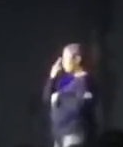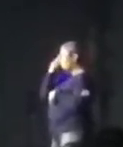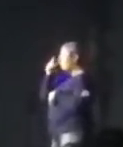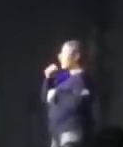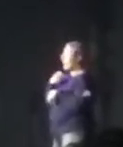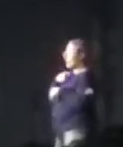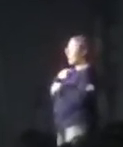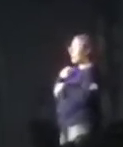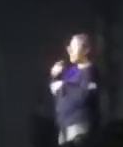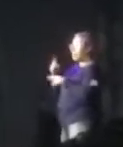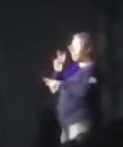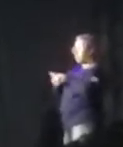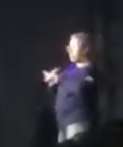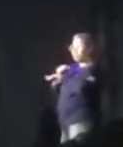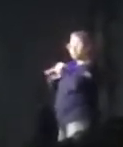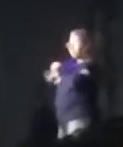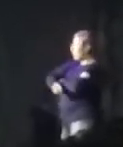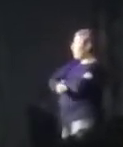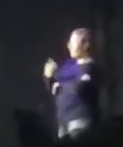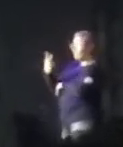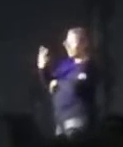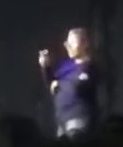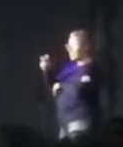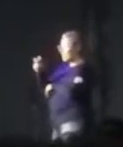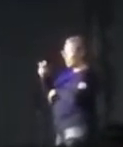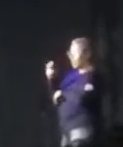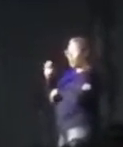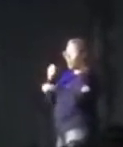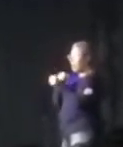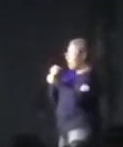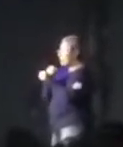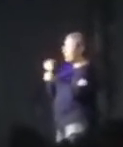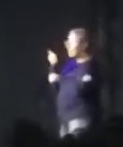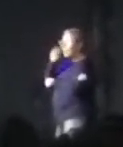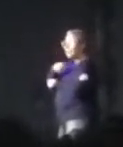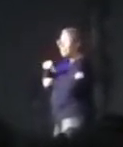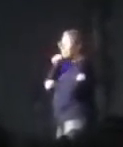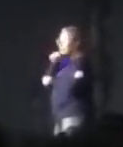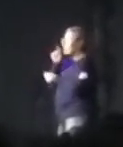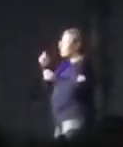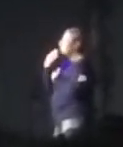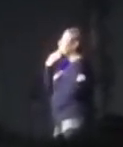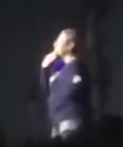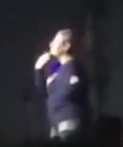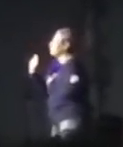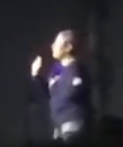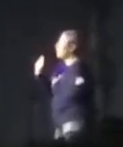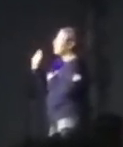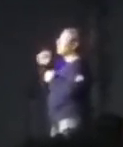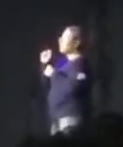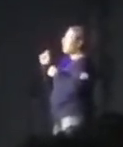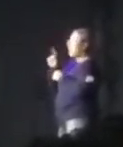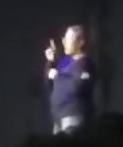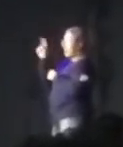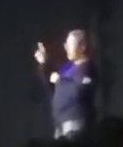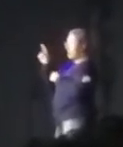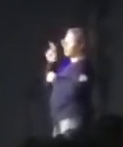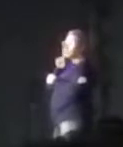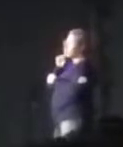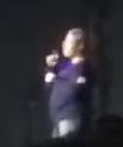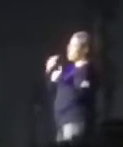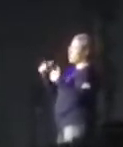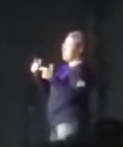pegou perpétua, 25 anos a perpétua, e a mãe do rapaz fez um pedido, porque nos Estados Unidos não